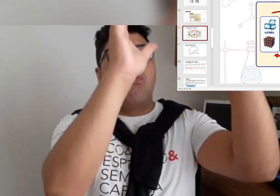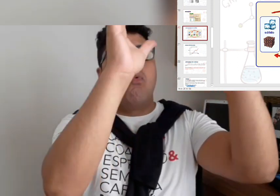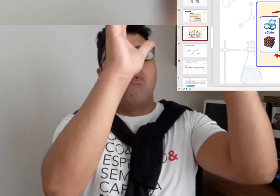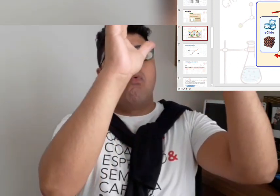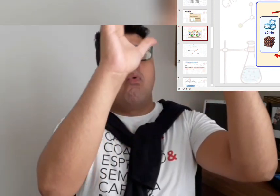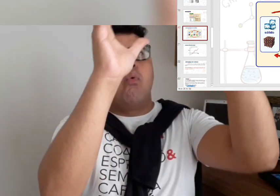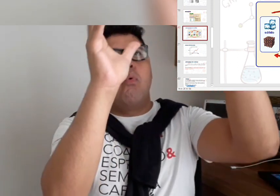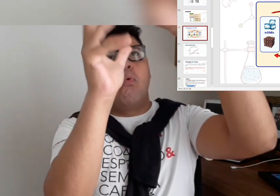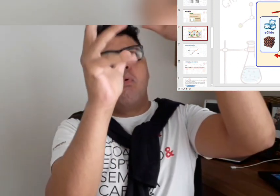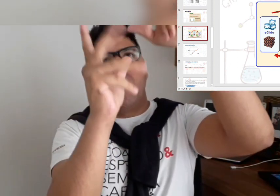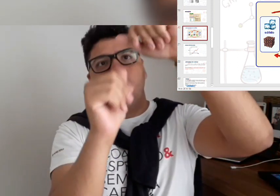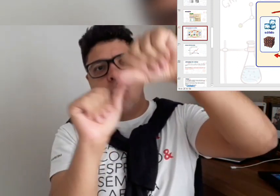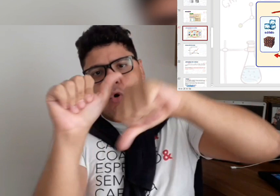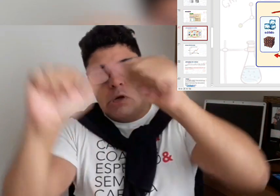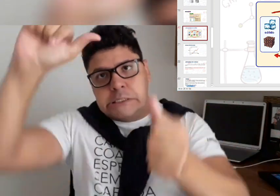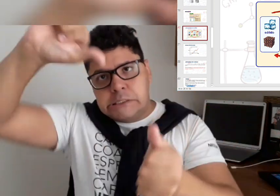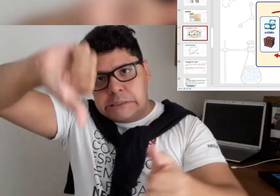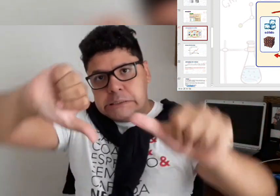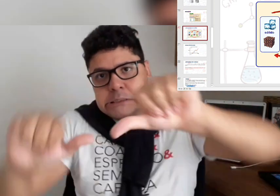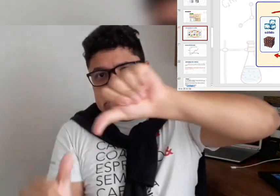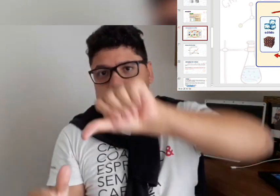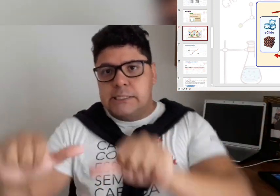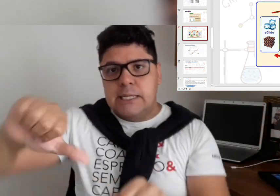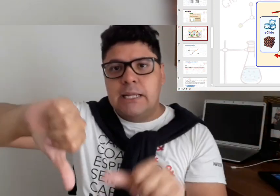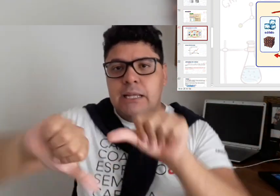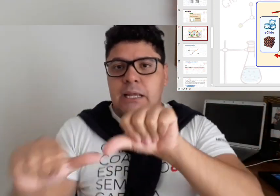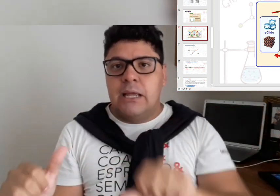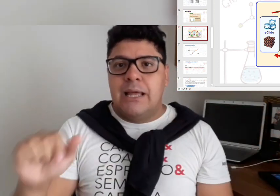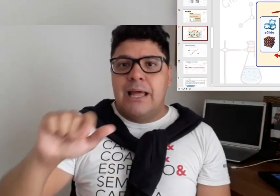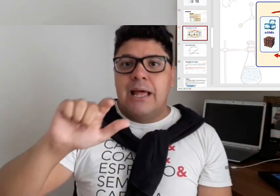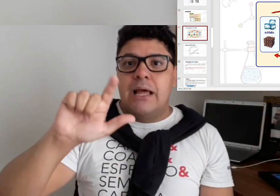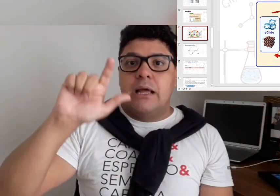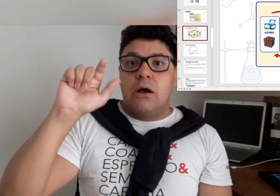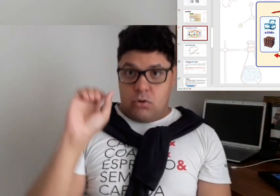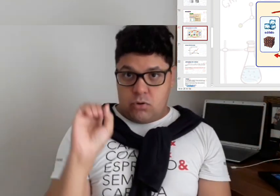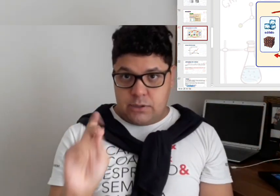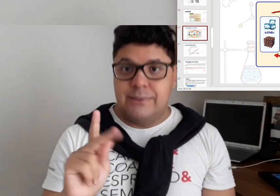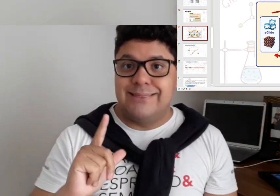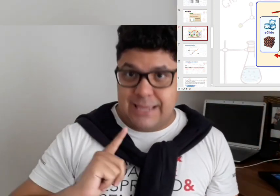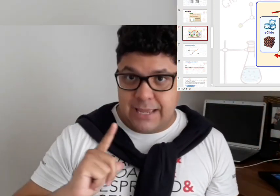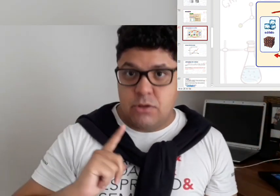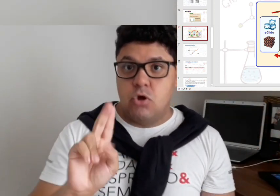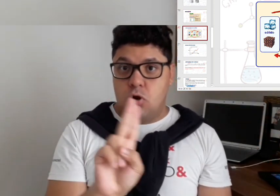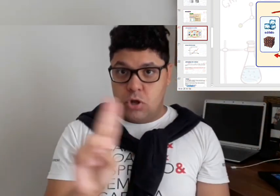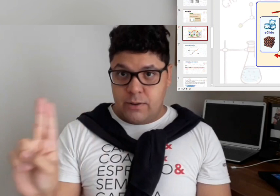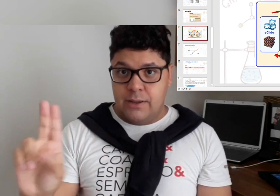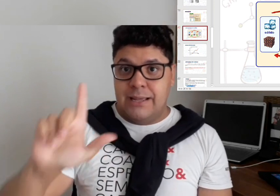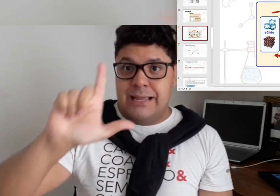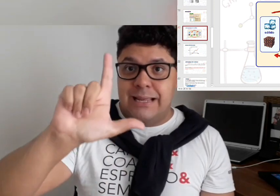chama de condensação ou liquefação, e do líquido para o sólido, de novo, solidificação.